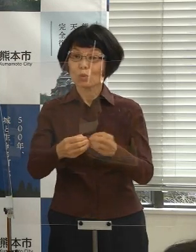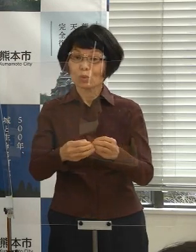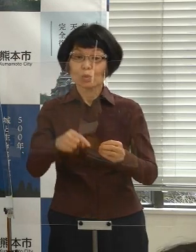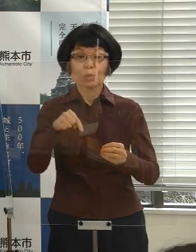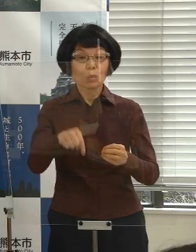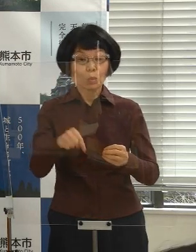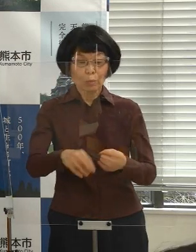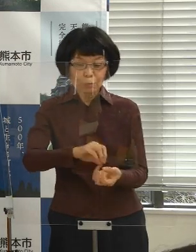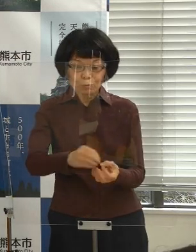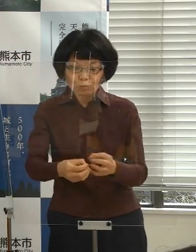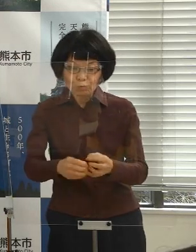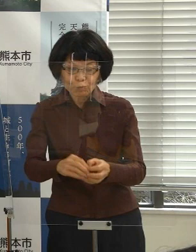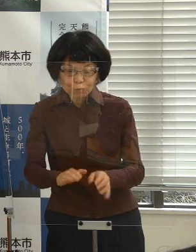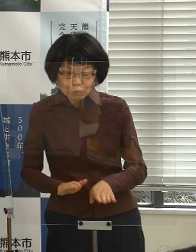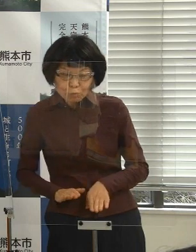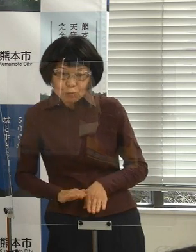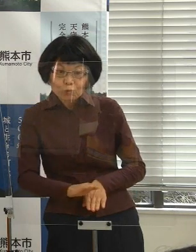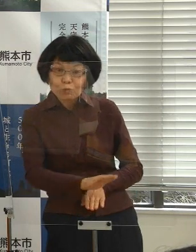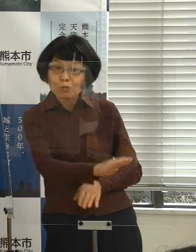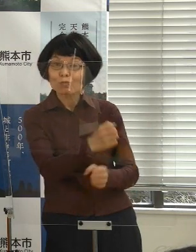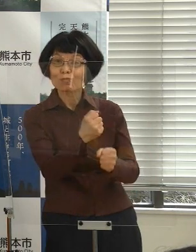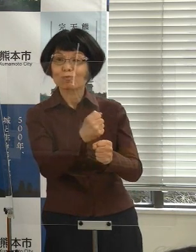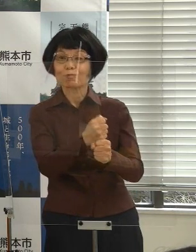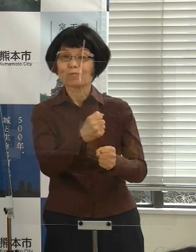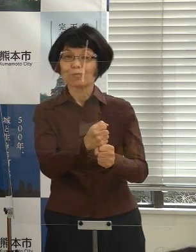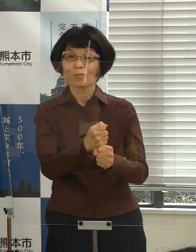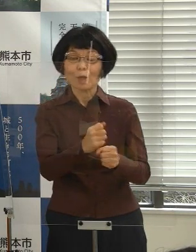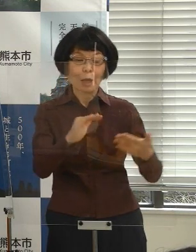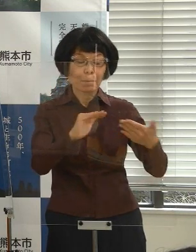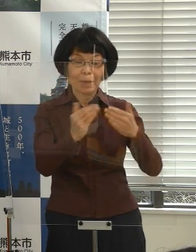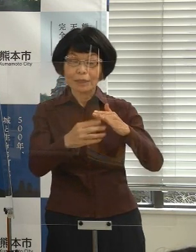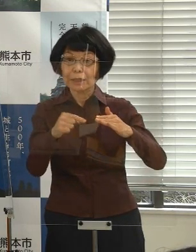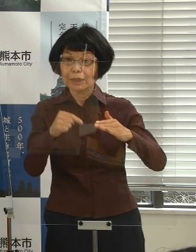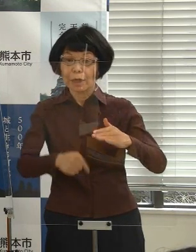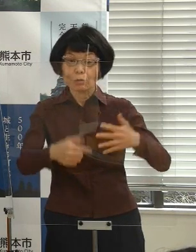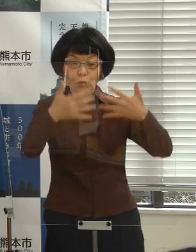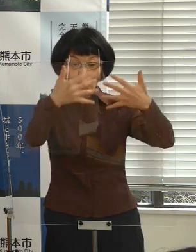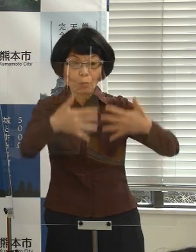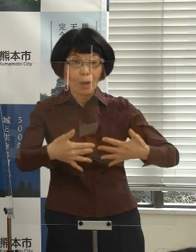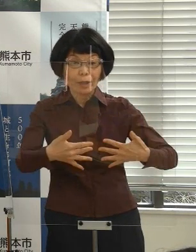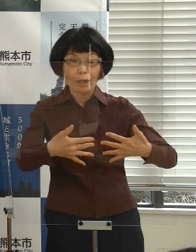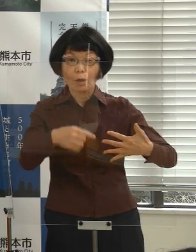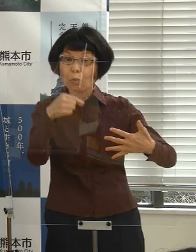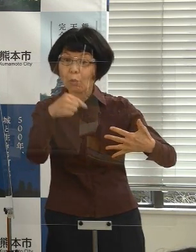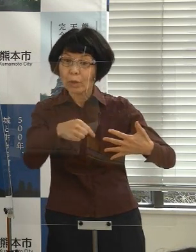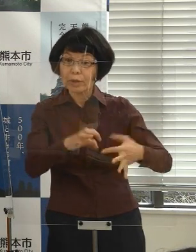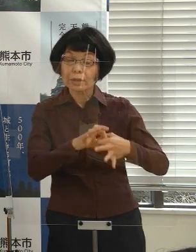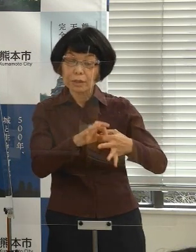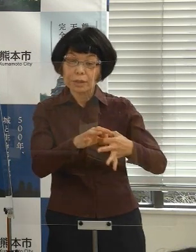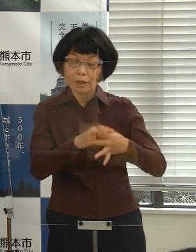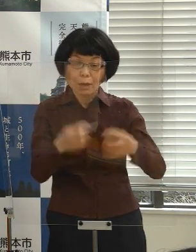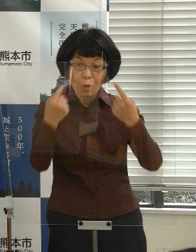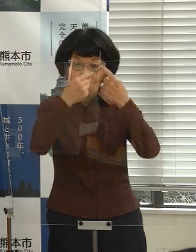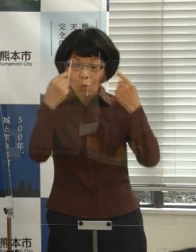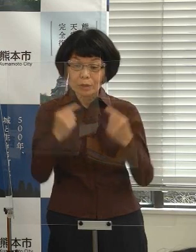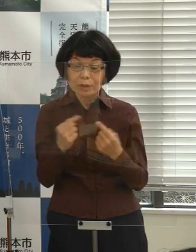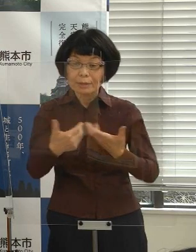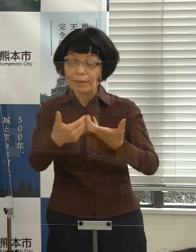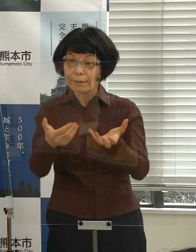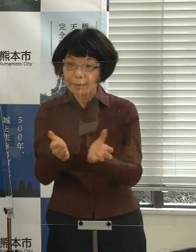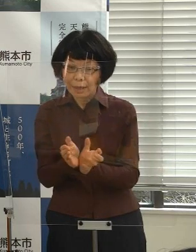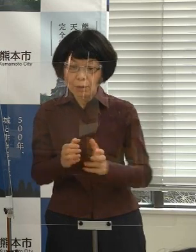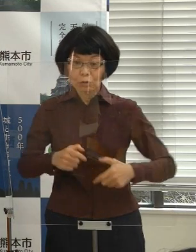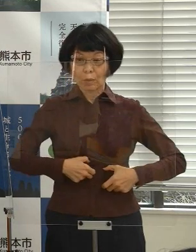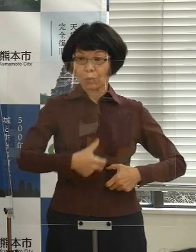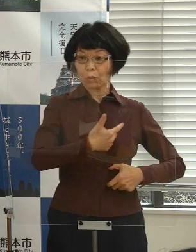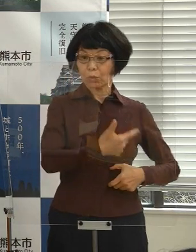ープを作成するなど街中にあるバリアについて 民間団体と熊本市が